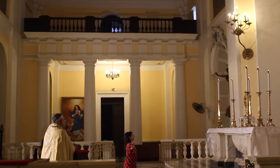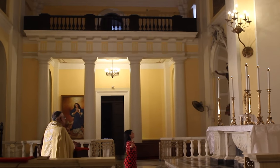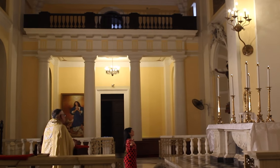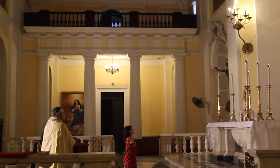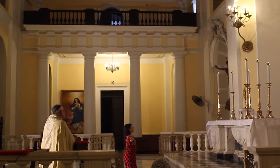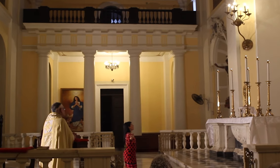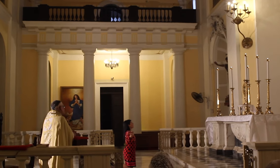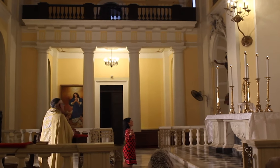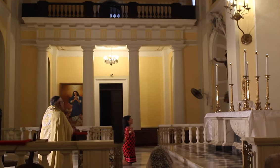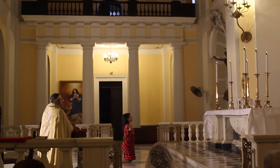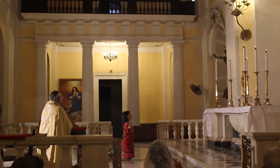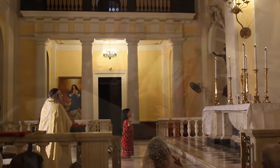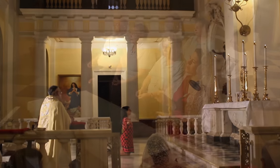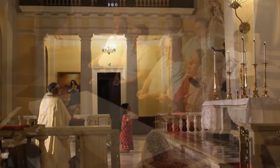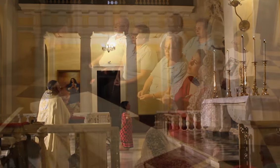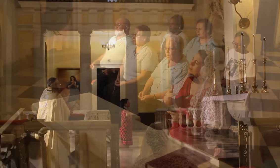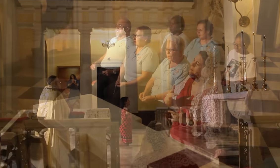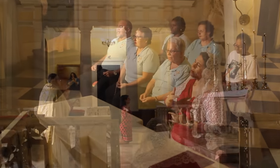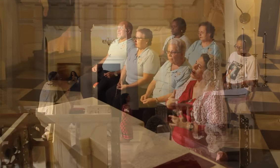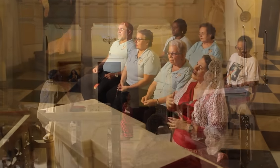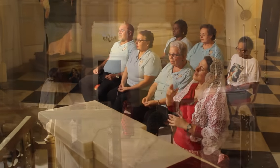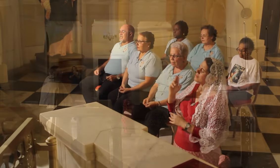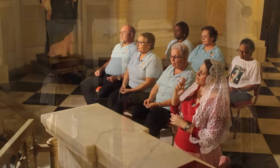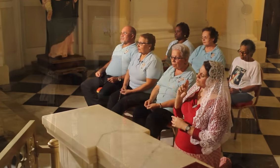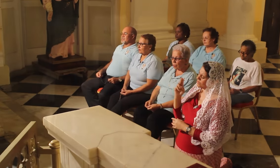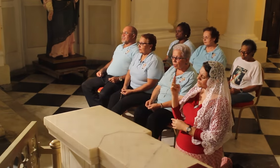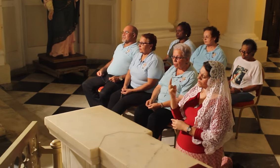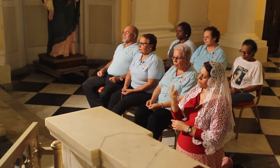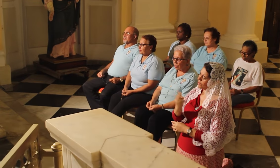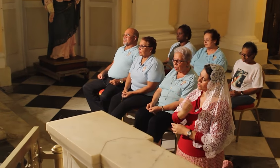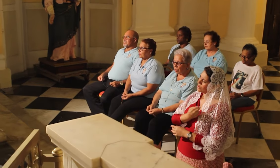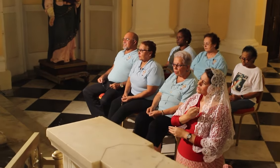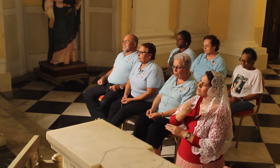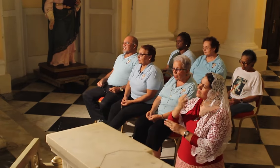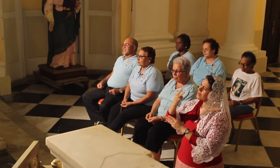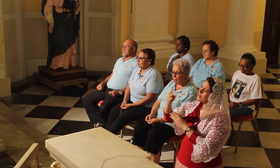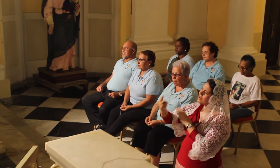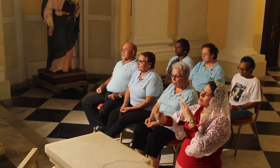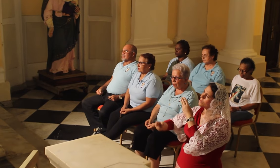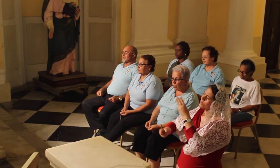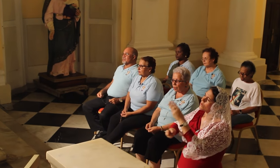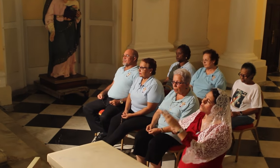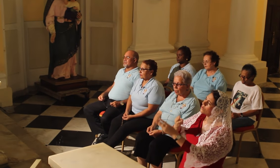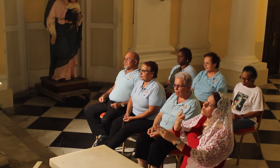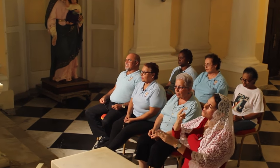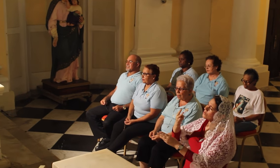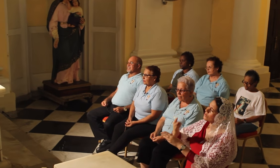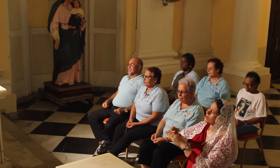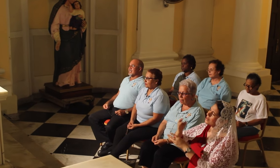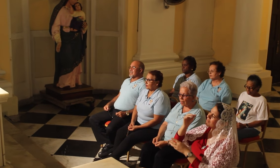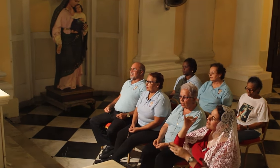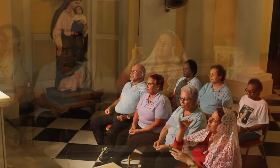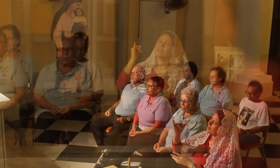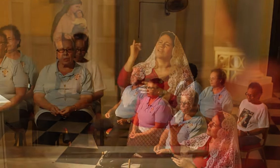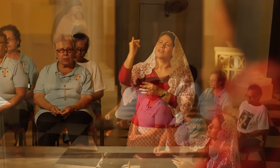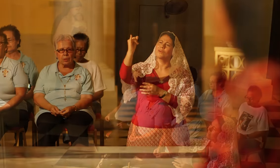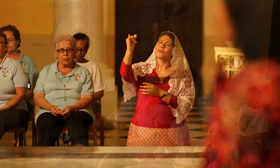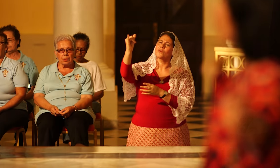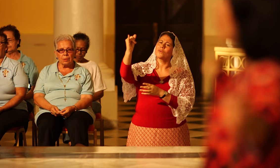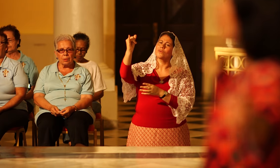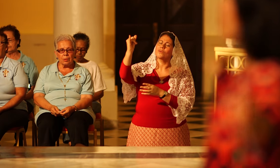misericordia de nosotros y del mundo entero.